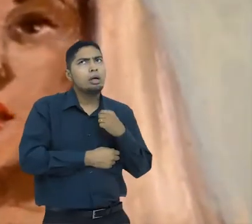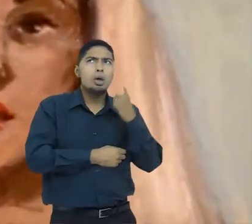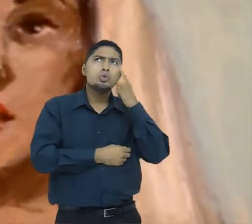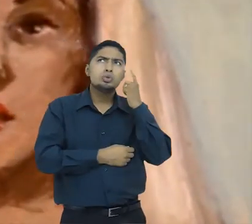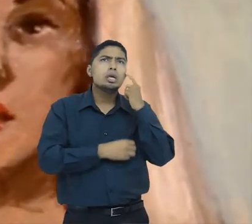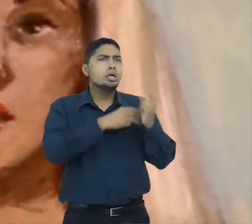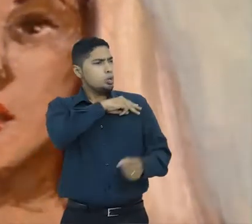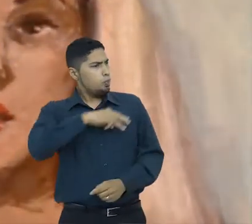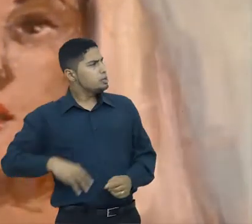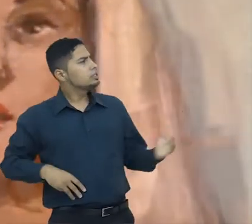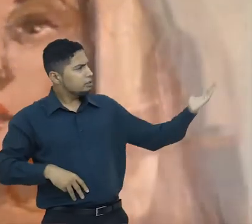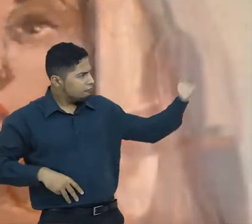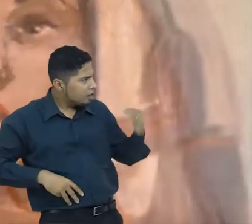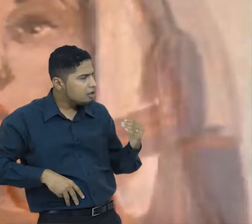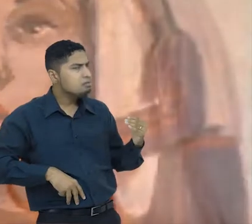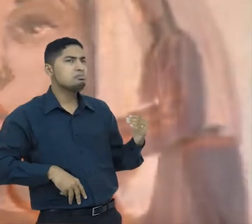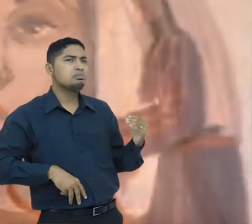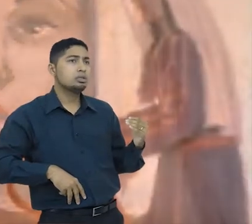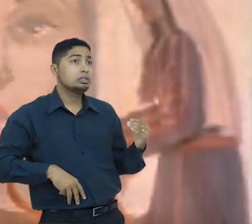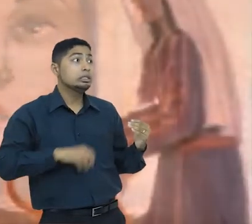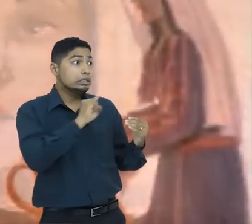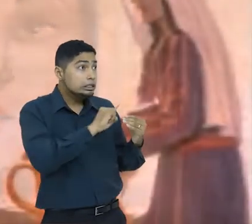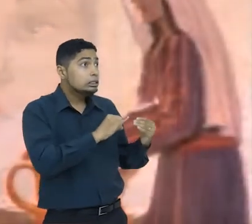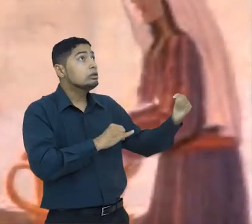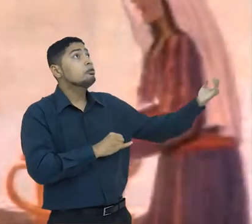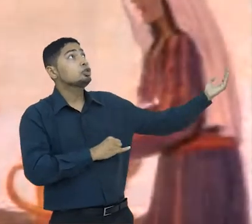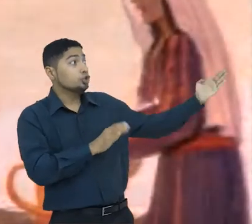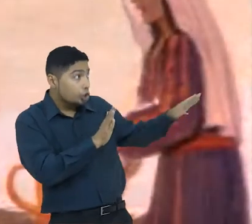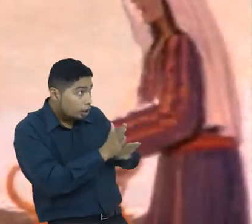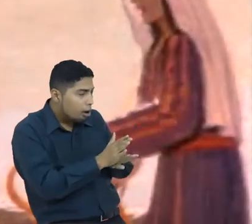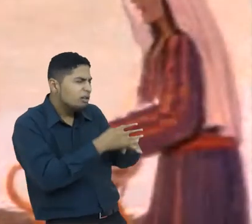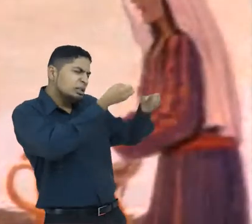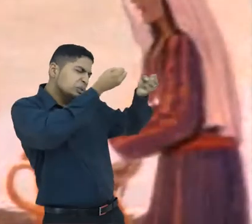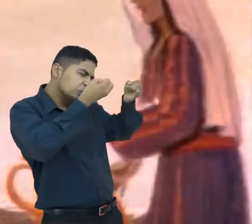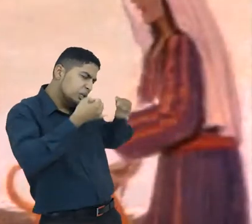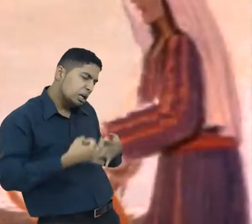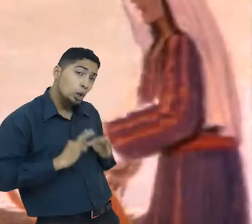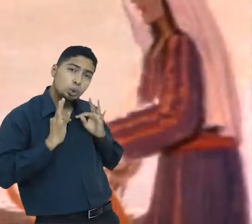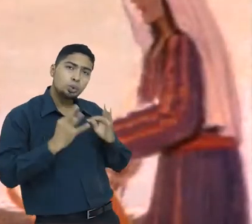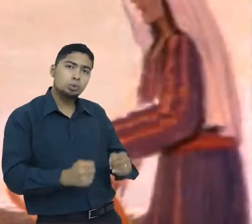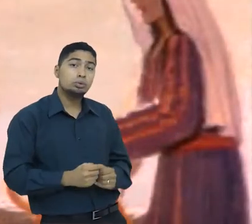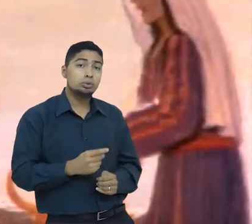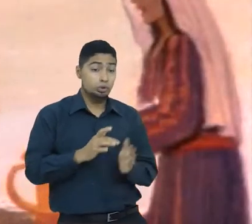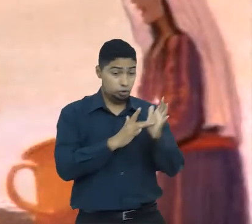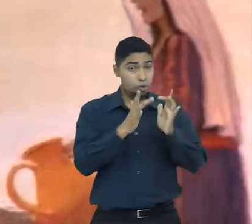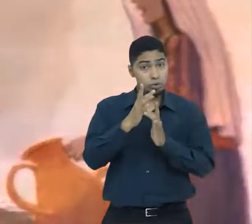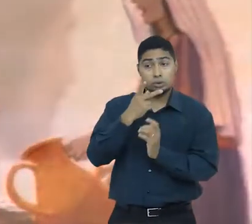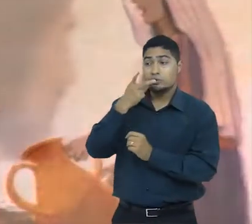que o Messias virá e será chamado de Cristo. Quando vier, ele vai nos explicar tudo. Jesus